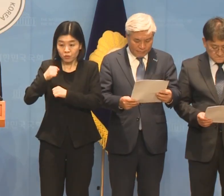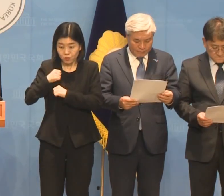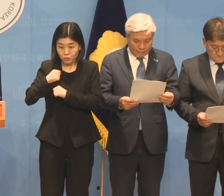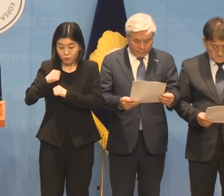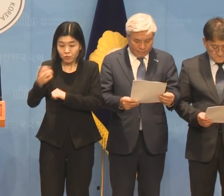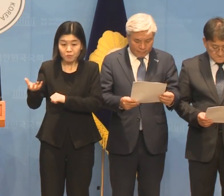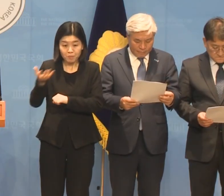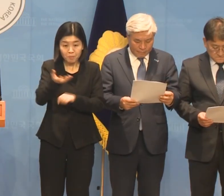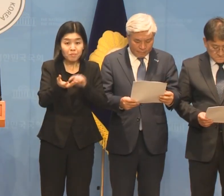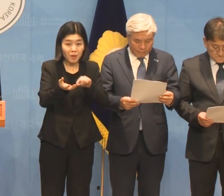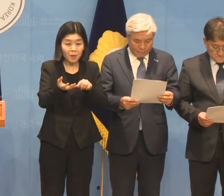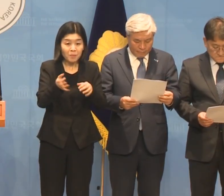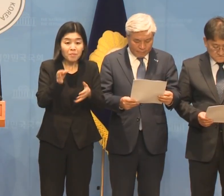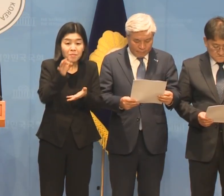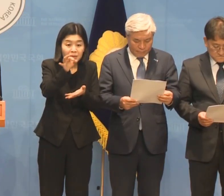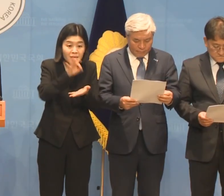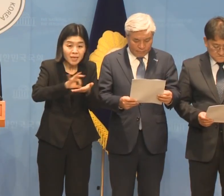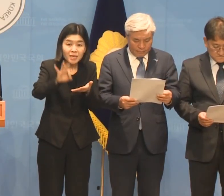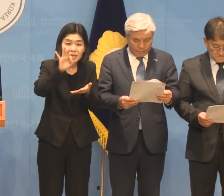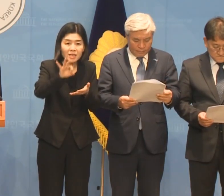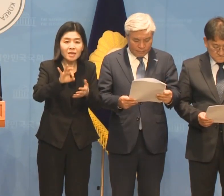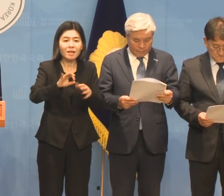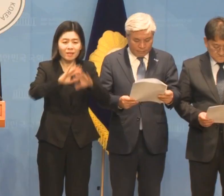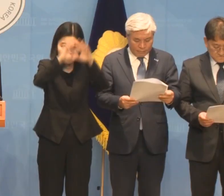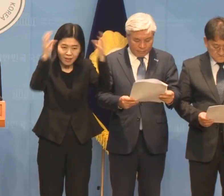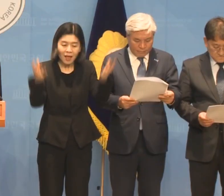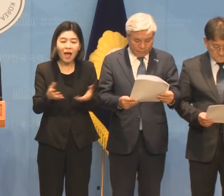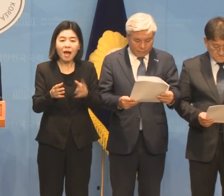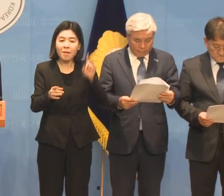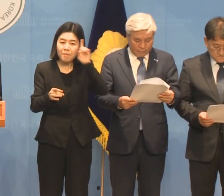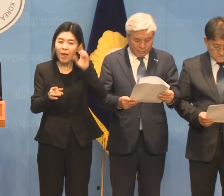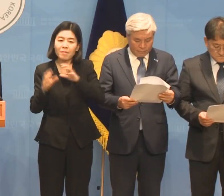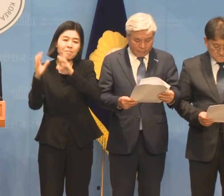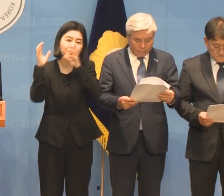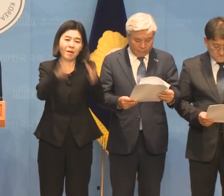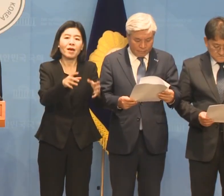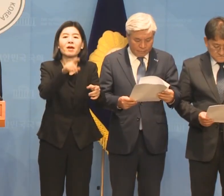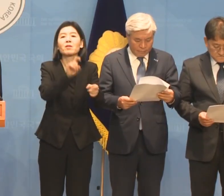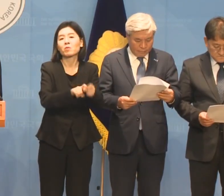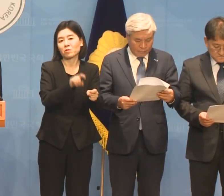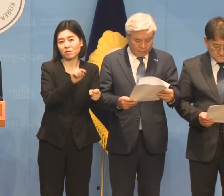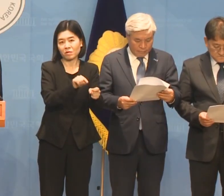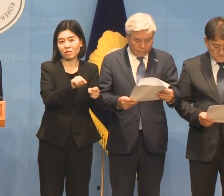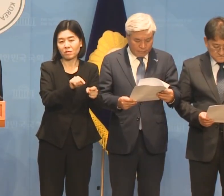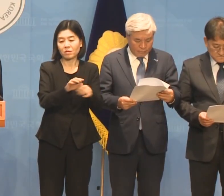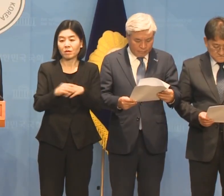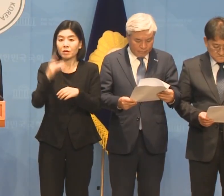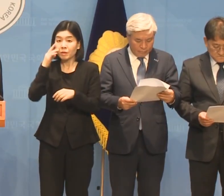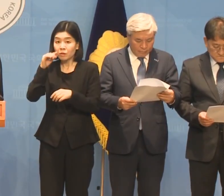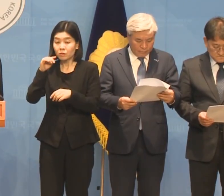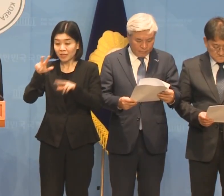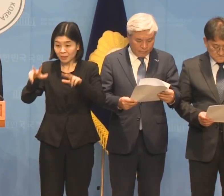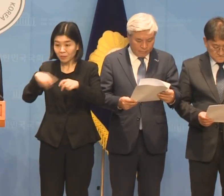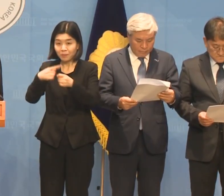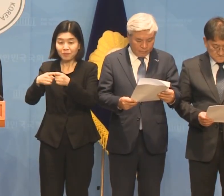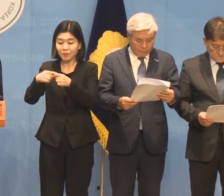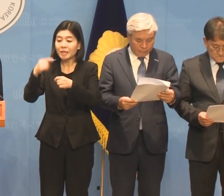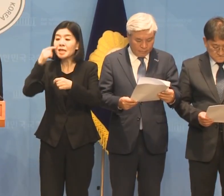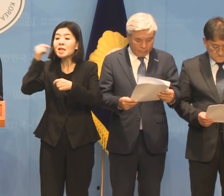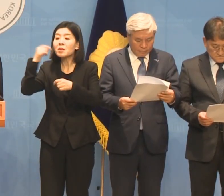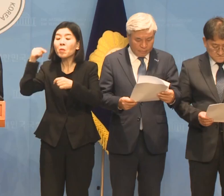것이 목표입니다. 이미 미국은 일본 대표단과 첫 번째 대면에서